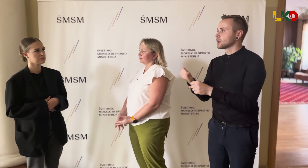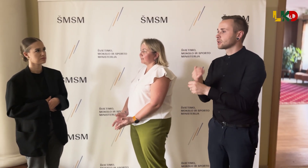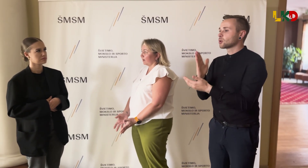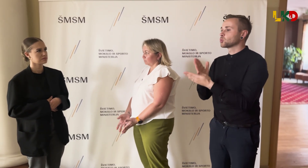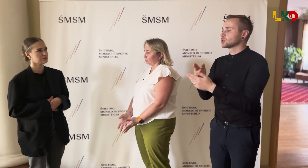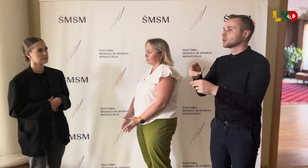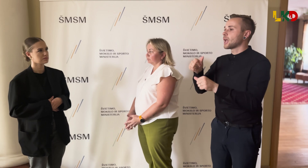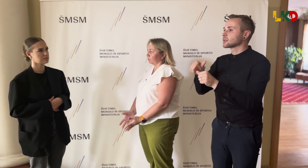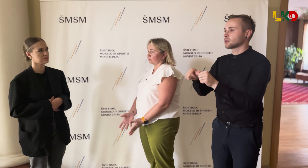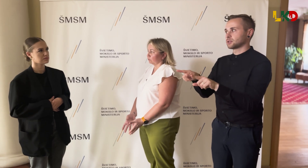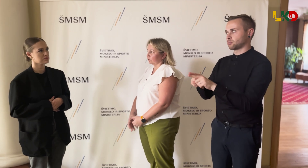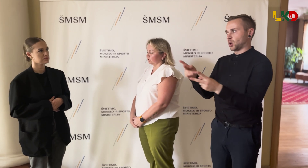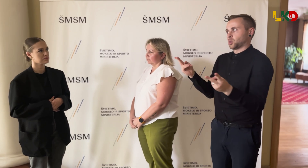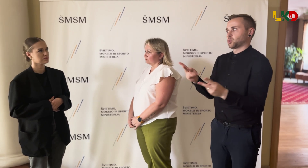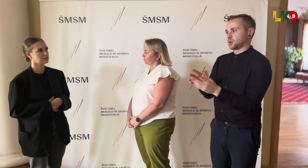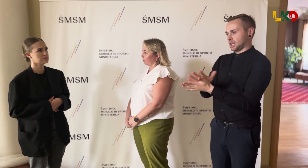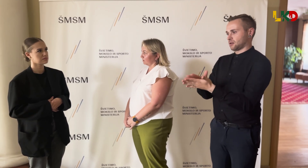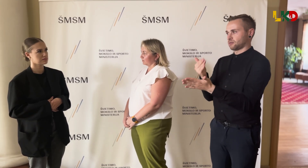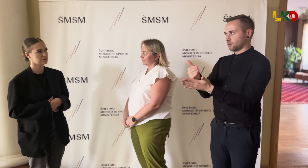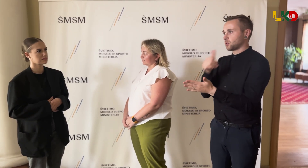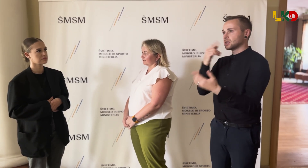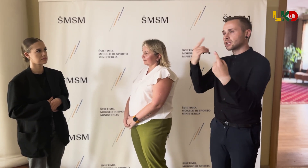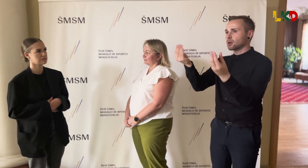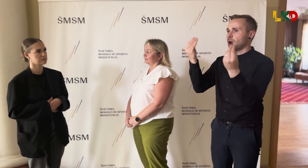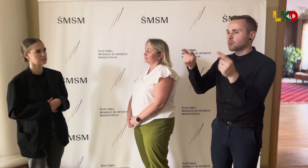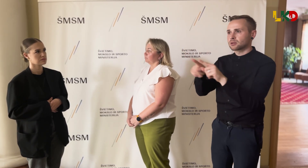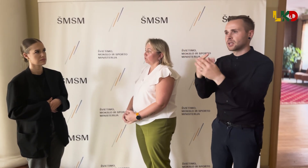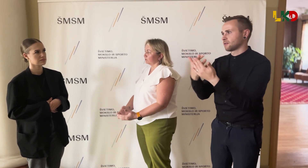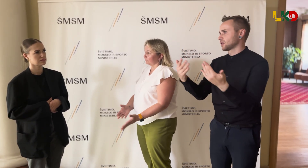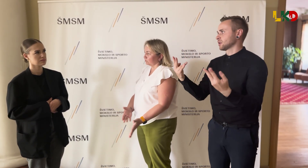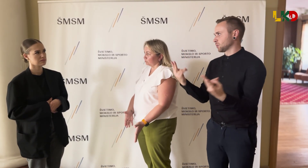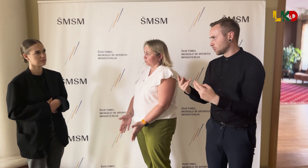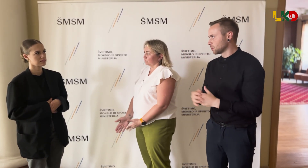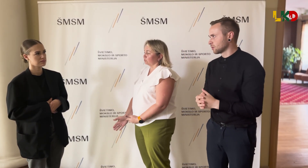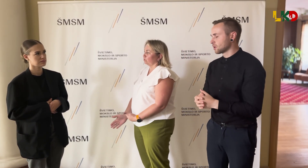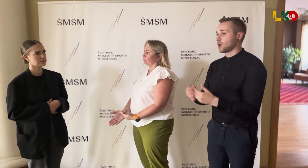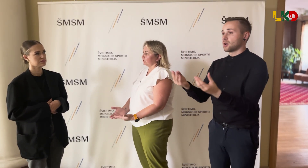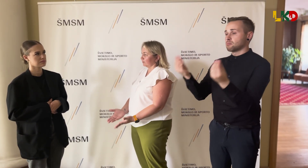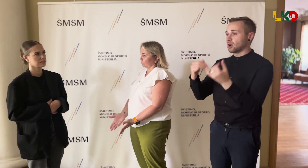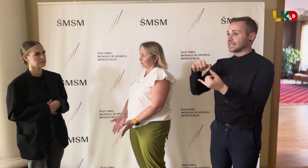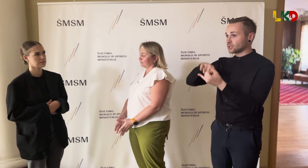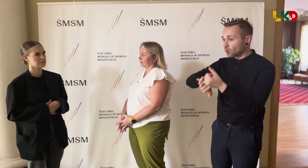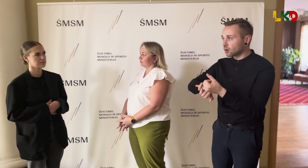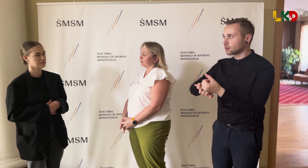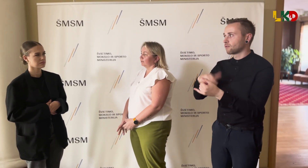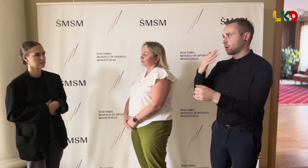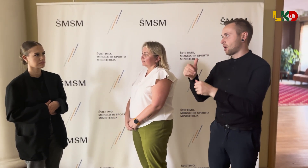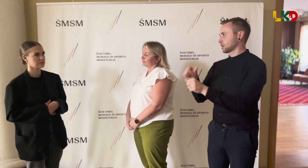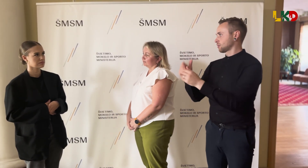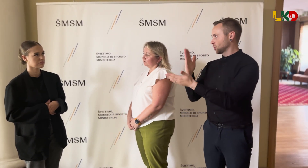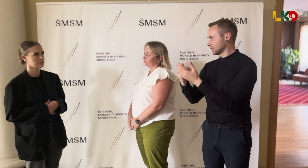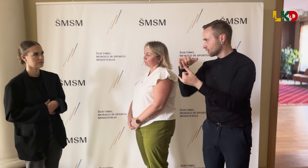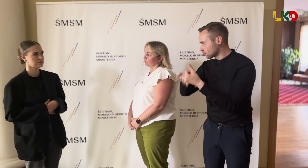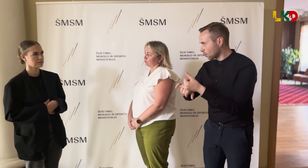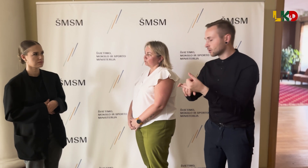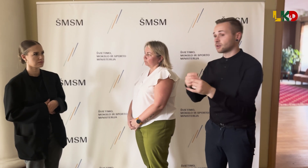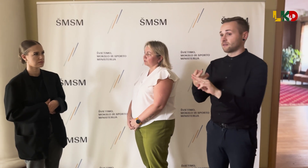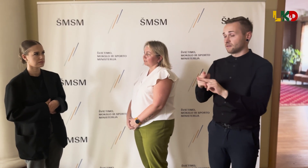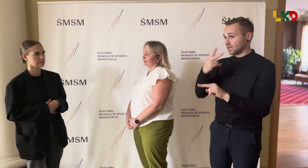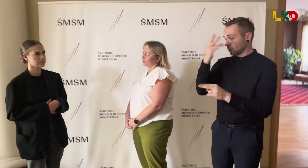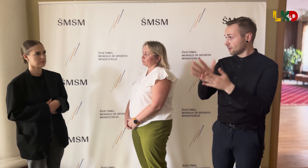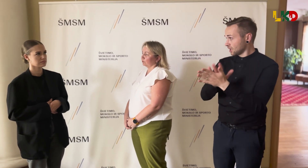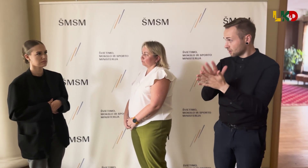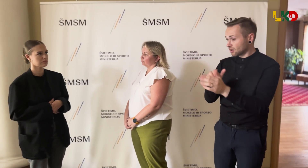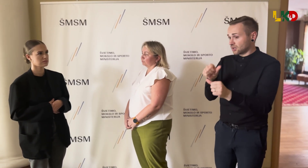užsibaigti egzaminą, kaip ir tas kokio tik dalyko mokymasis. Tai mokosi visus metus istorijos ir egzaminą, tai lietuvių